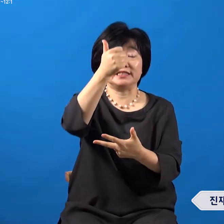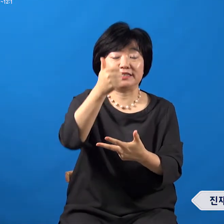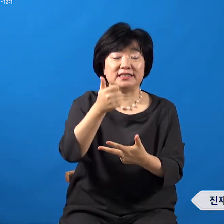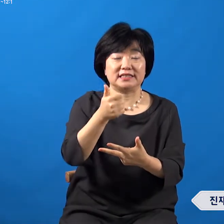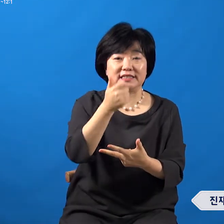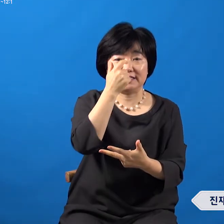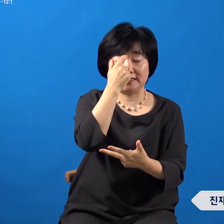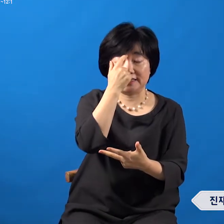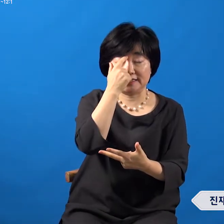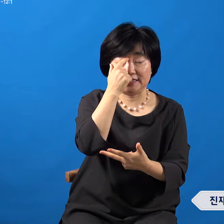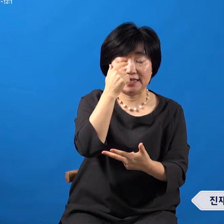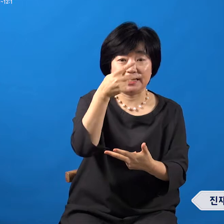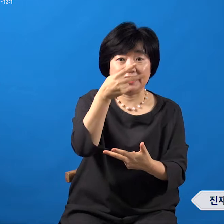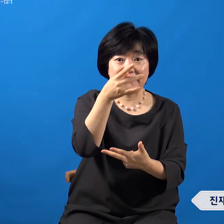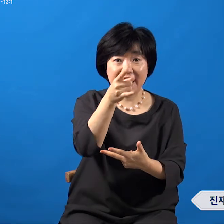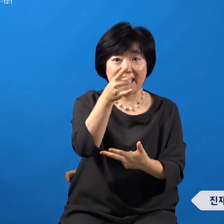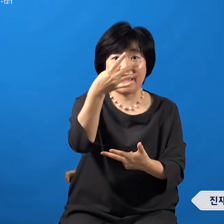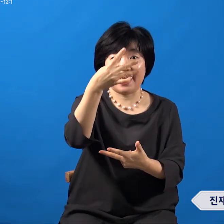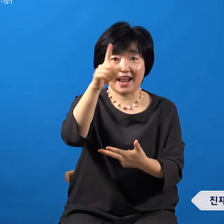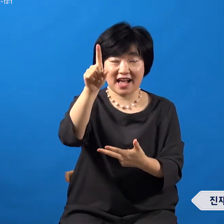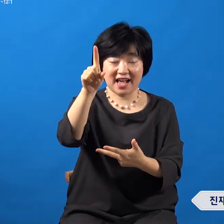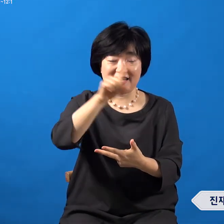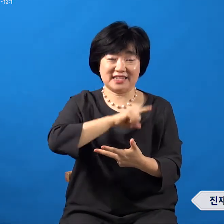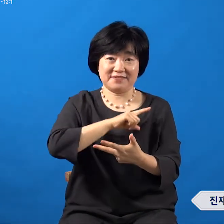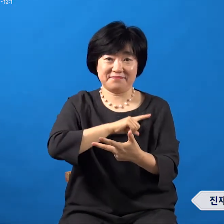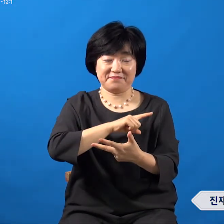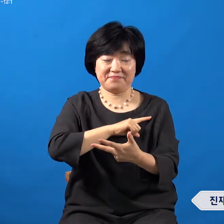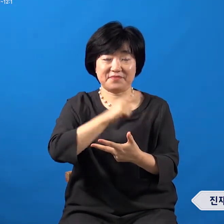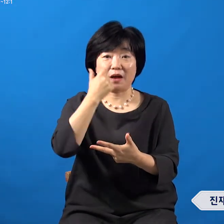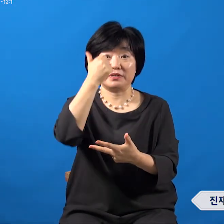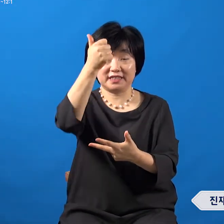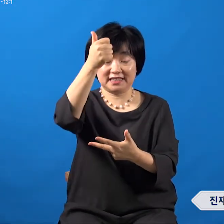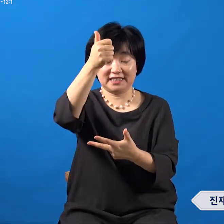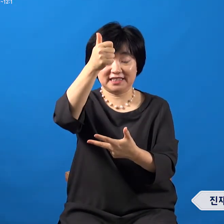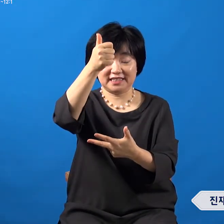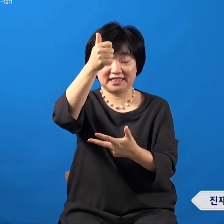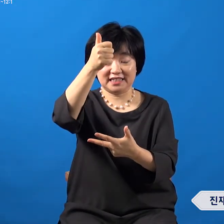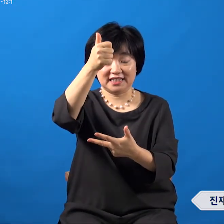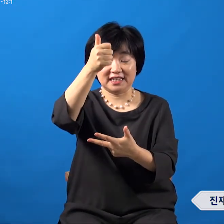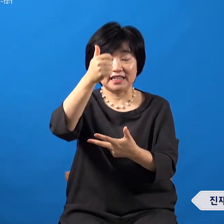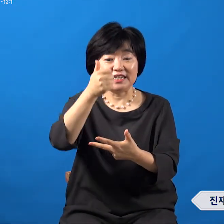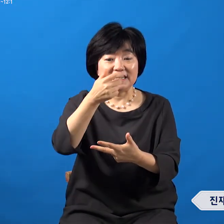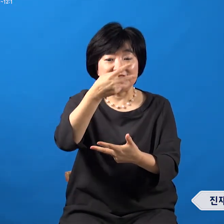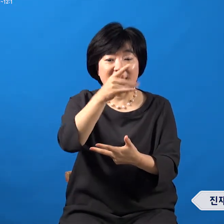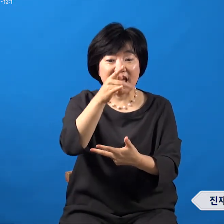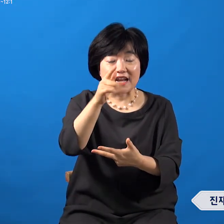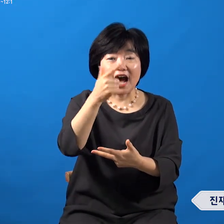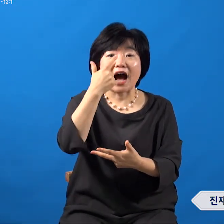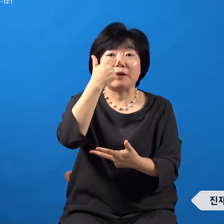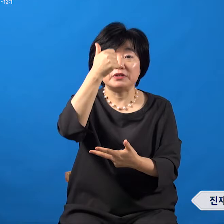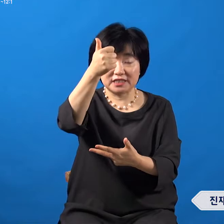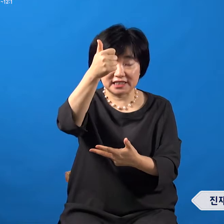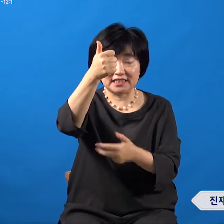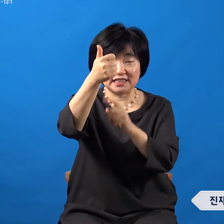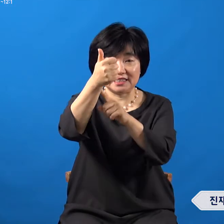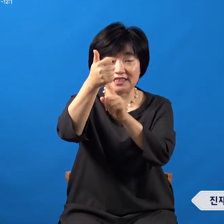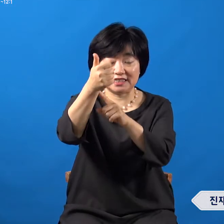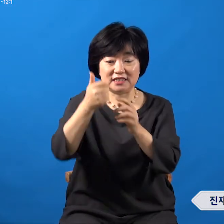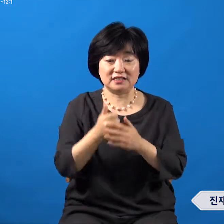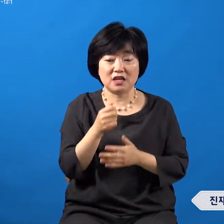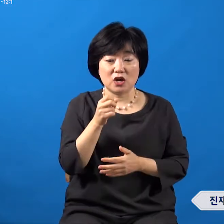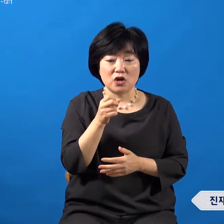가족의 모습을 소개하는 장면이 처음으로 등장합니다. 아브라함의 아버지 데라에